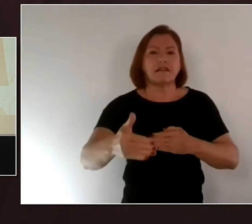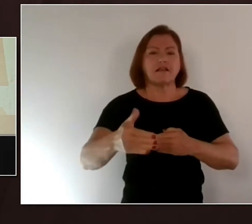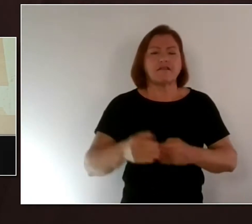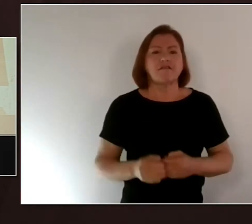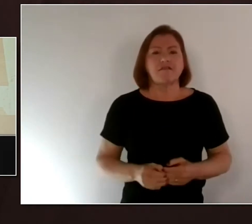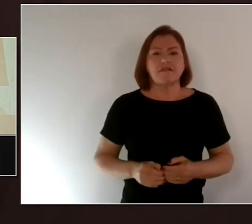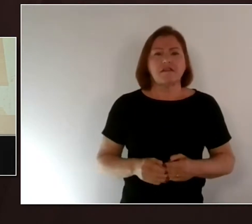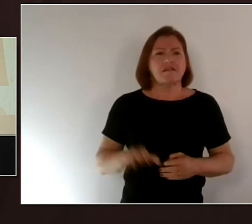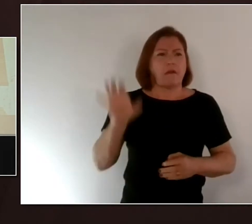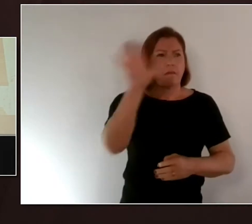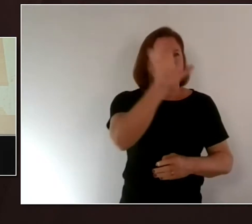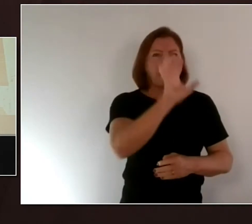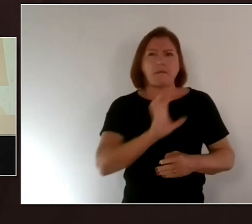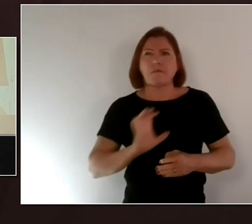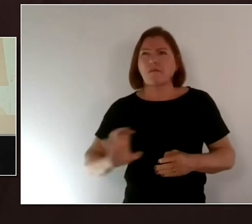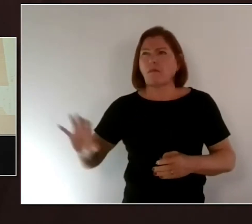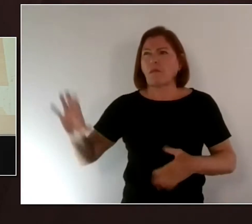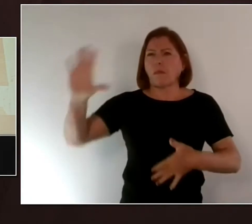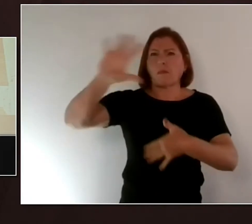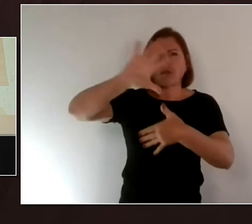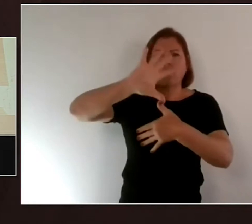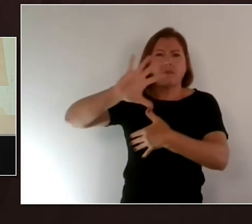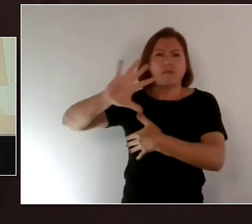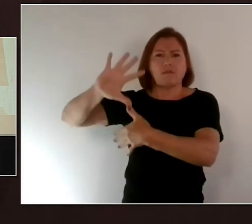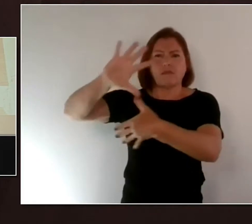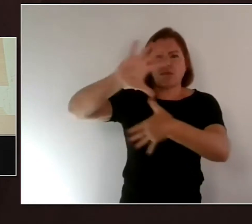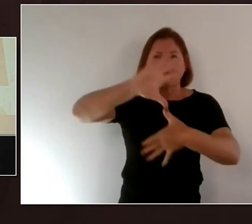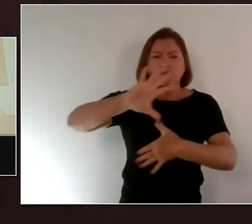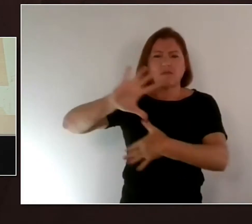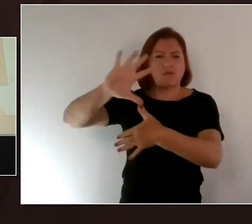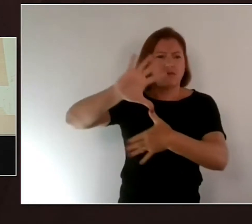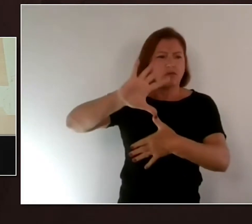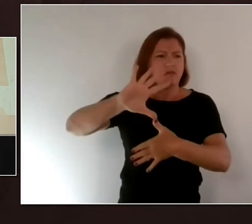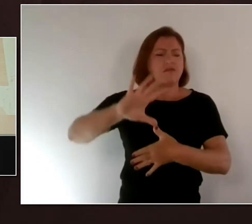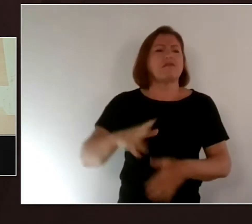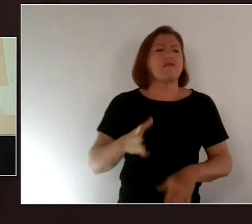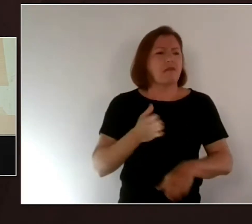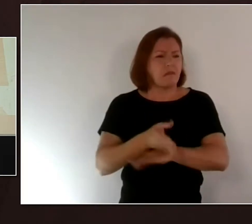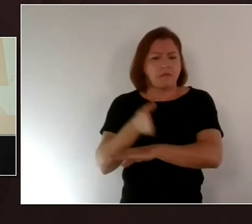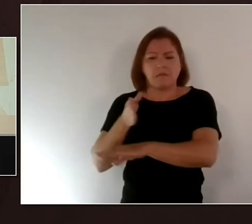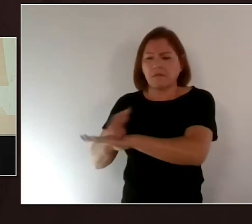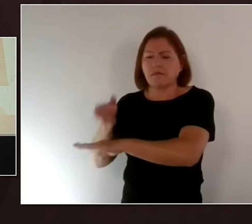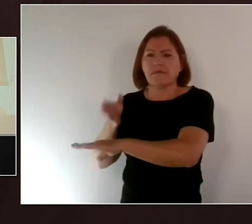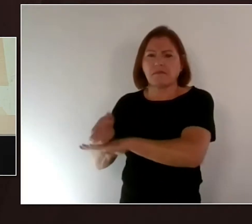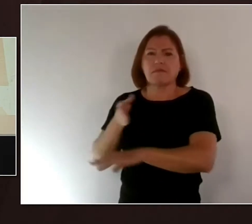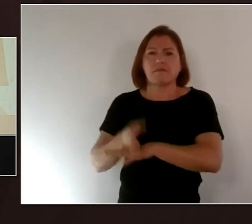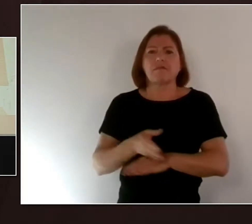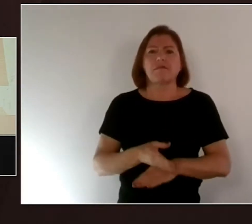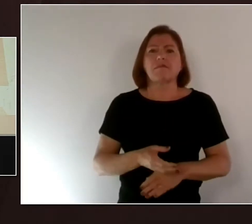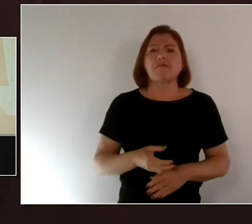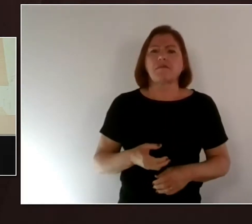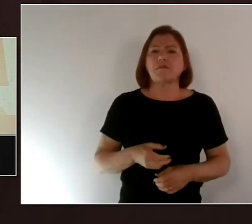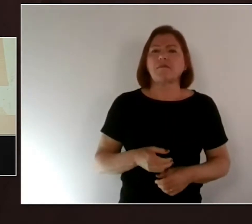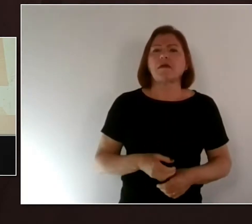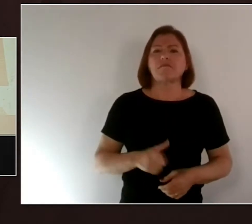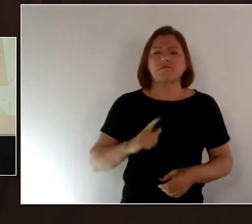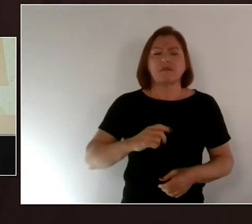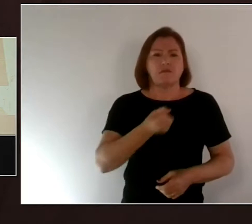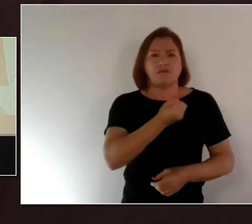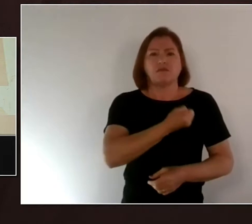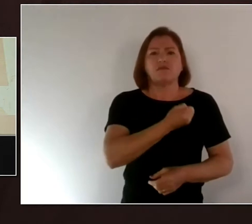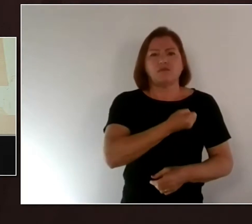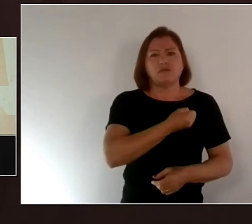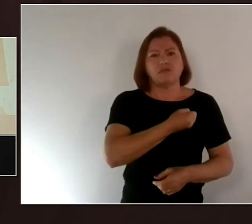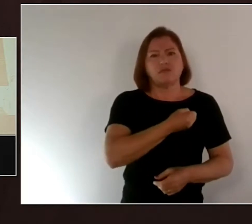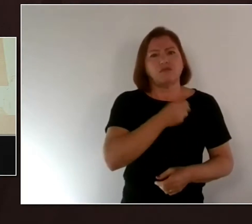continentes participaram. Nós temos um número, uma estatística ainda